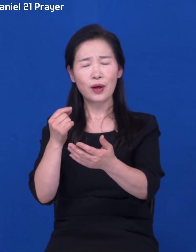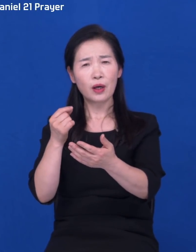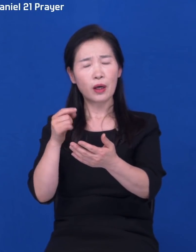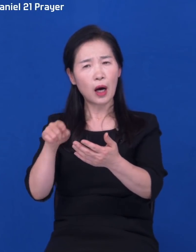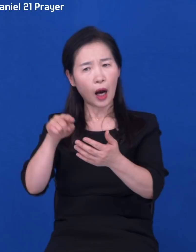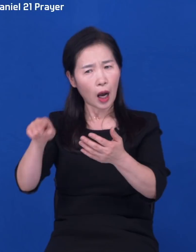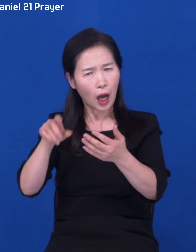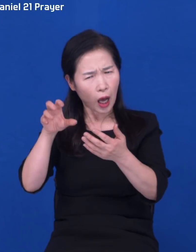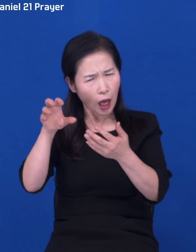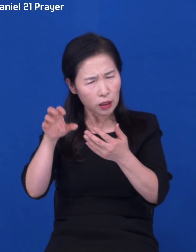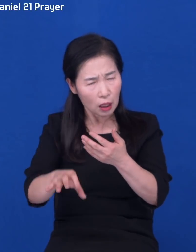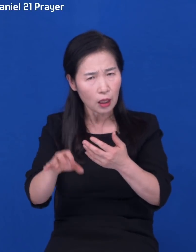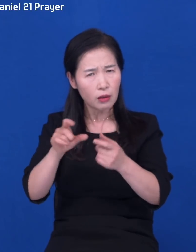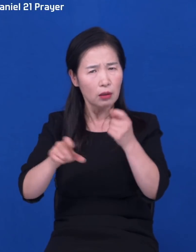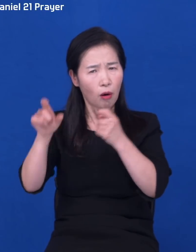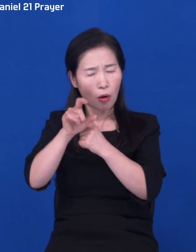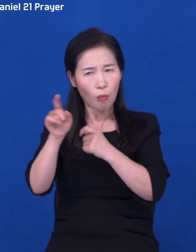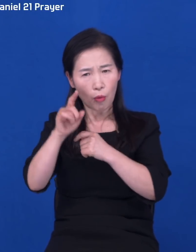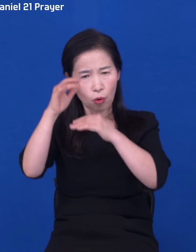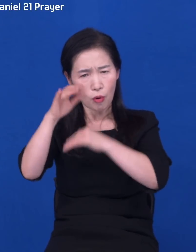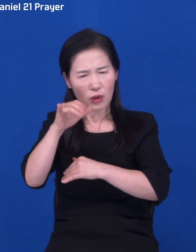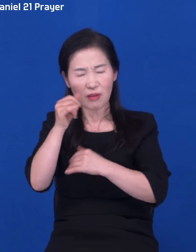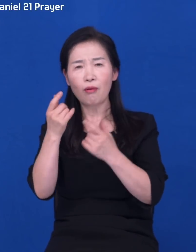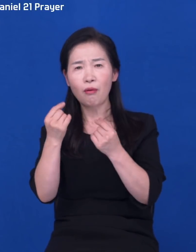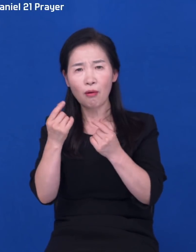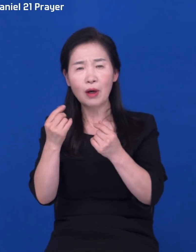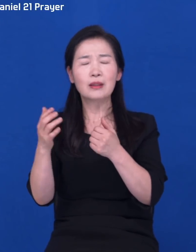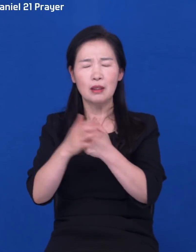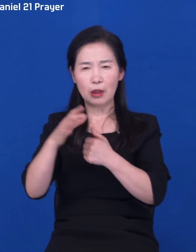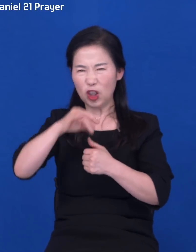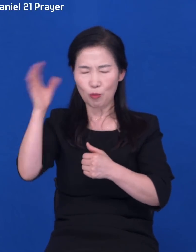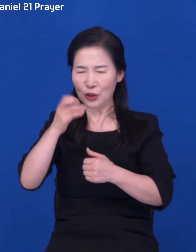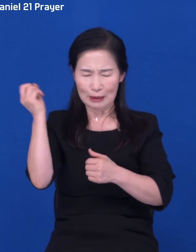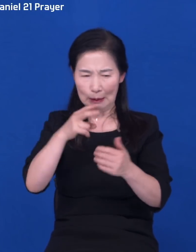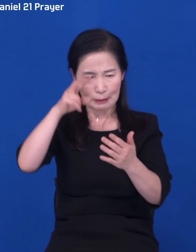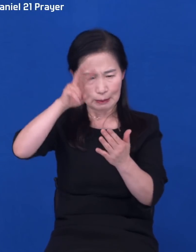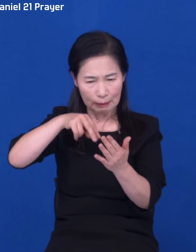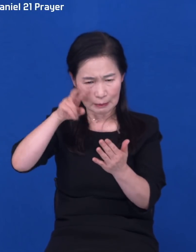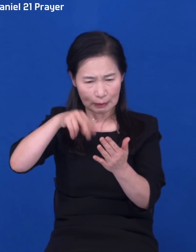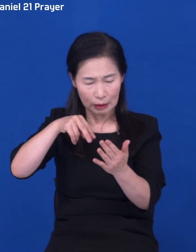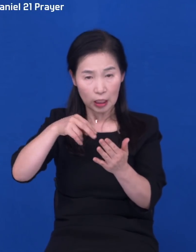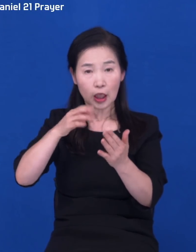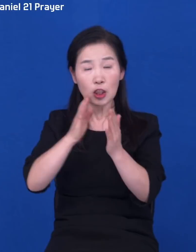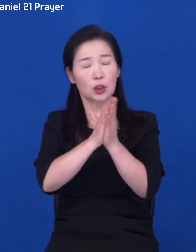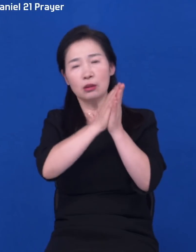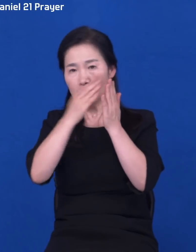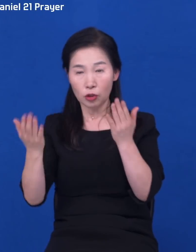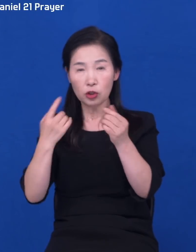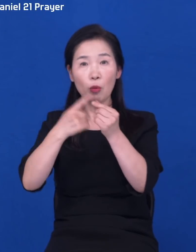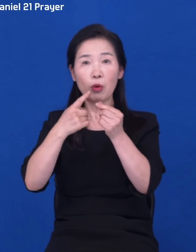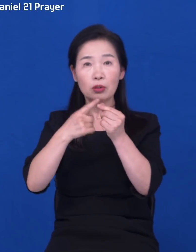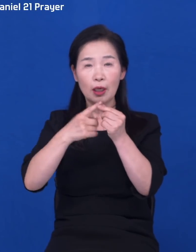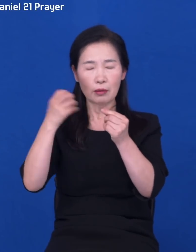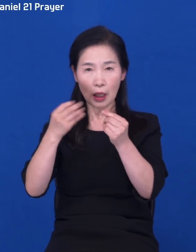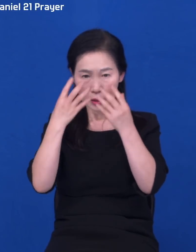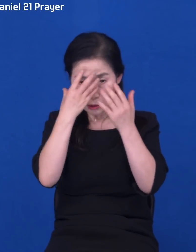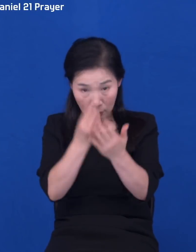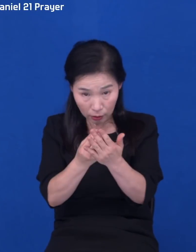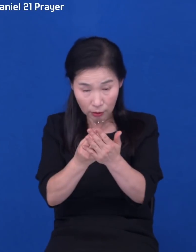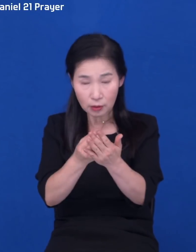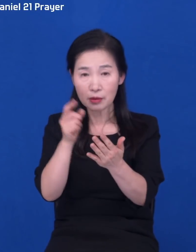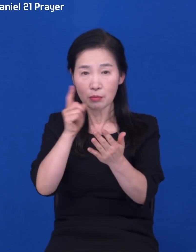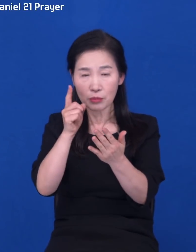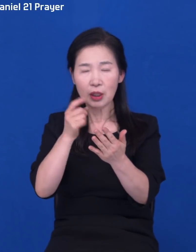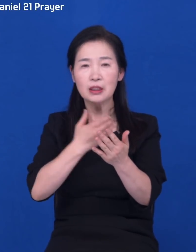같아. 다시 처음부터 읽어보자. 읽어봤는데 거기에 첫 장에서 너무 놀라운 말씀이 있더라고요. 사도행전 17장